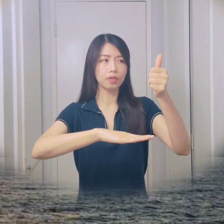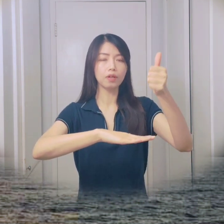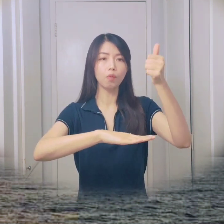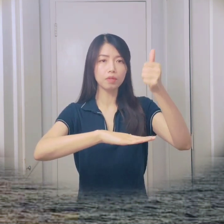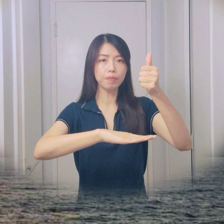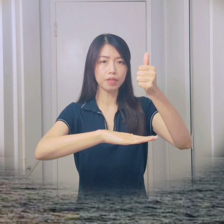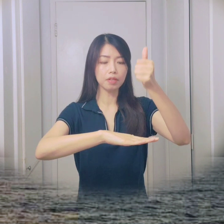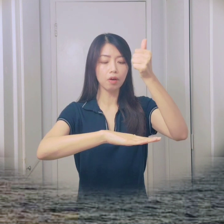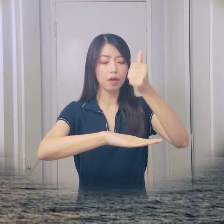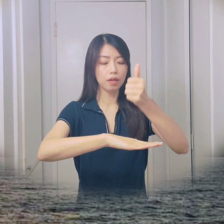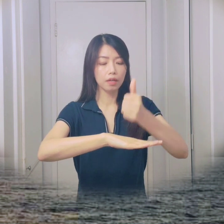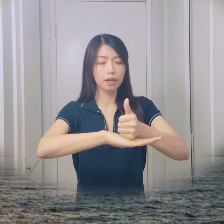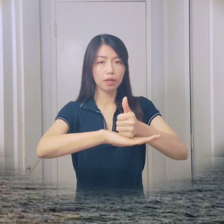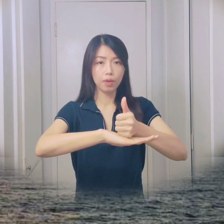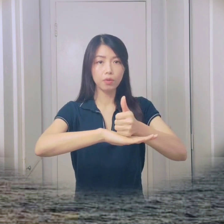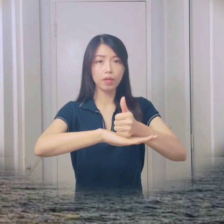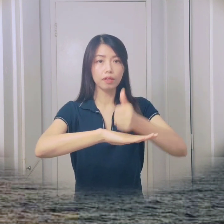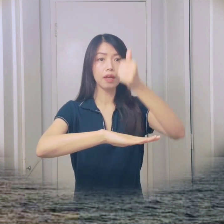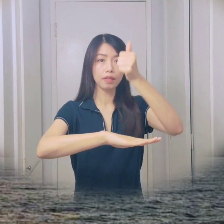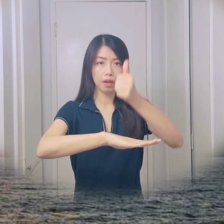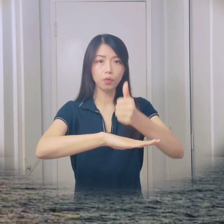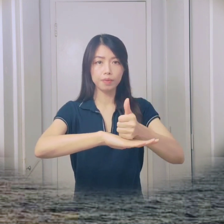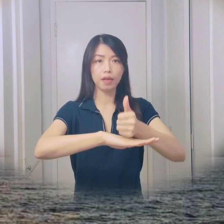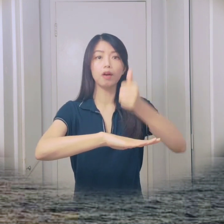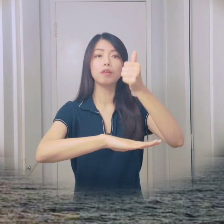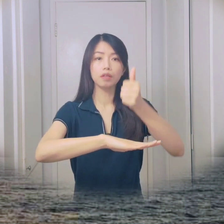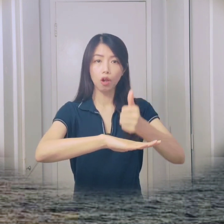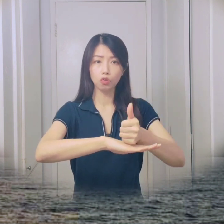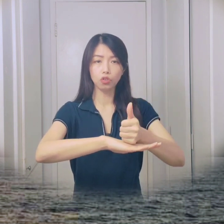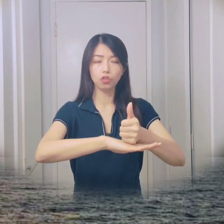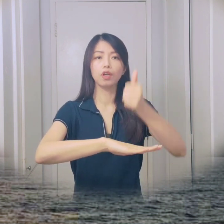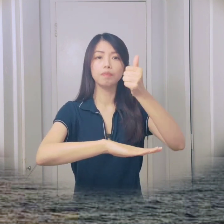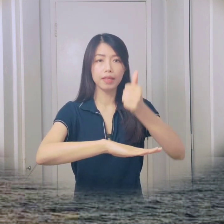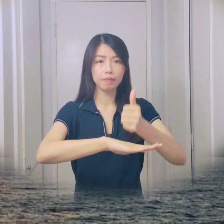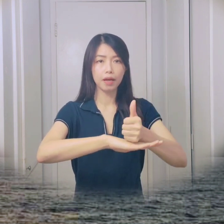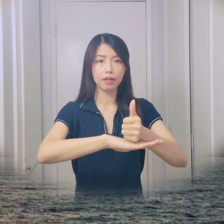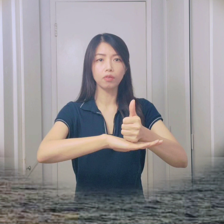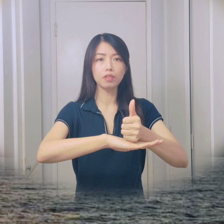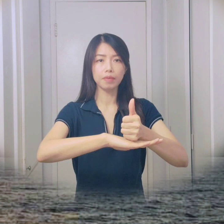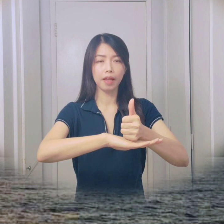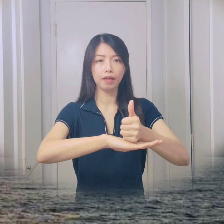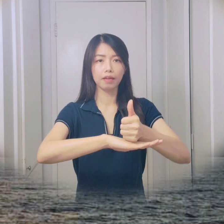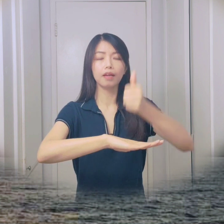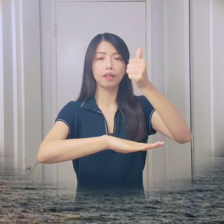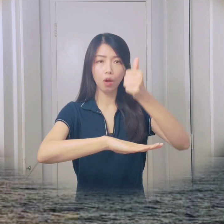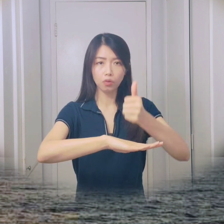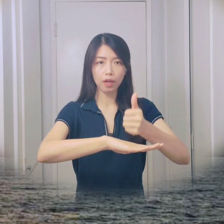다른 손은 엄지만 피셔서 이 왼손의 등에 내려놓으시면 돼요. 결국, 마지막 이런